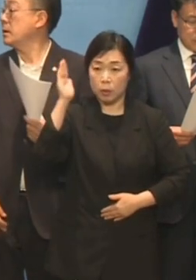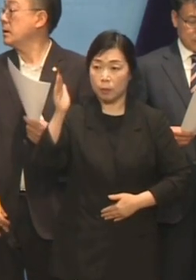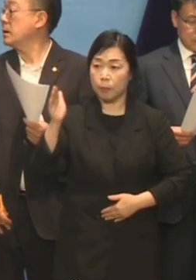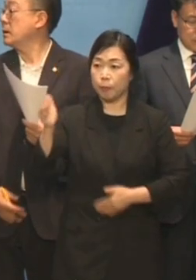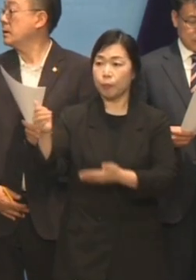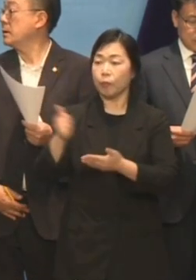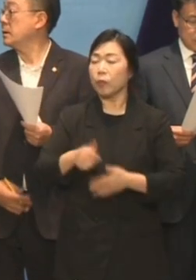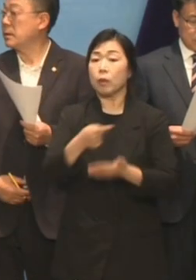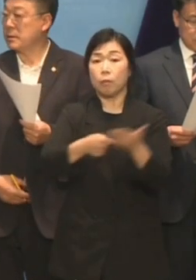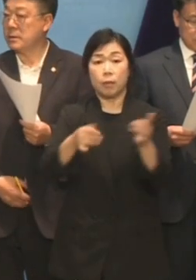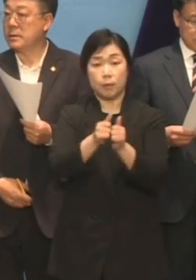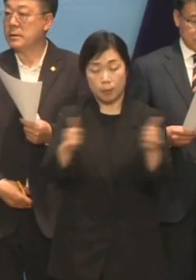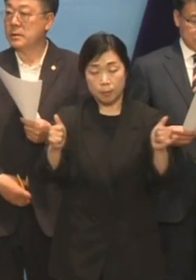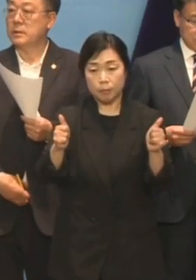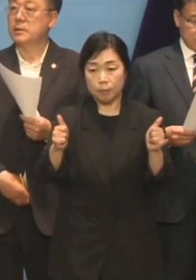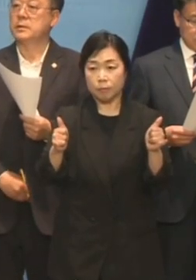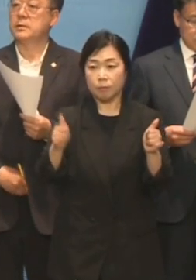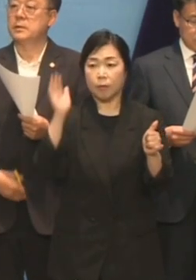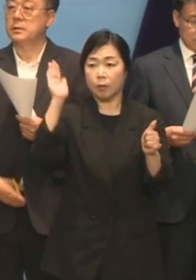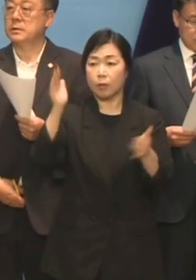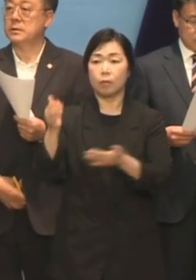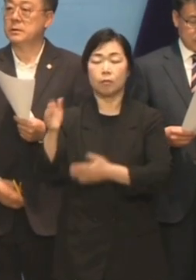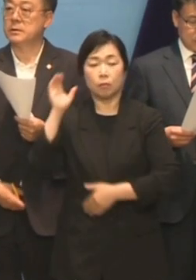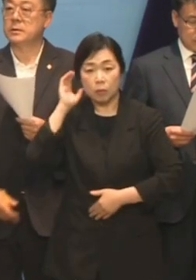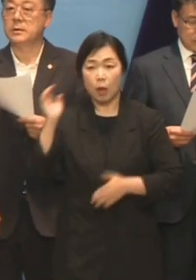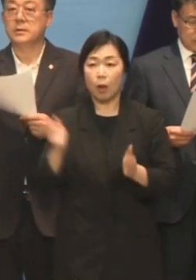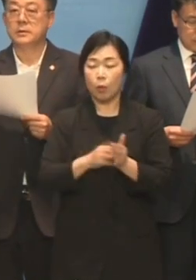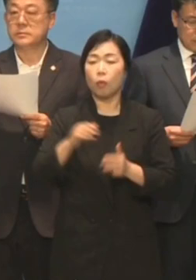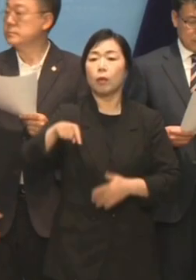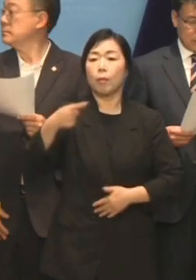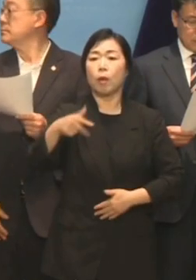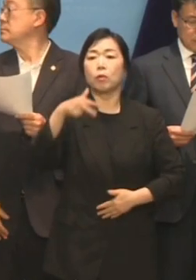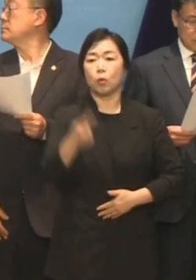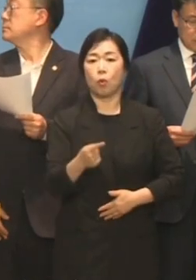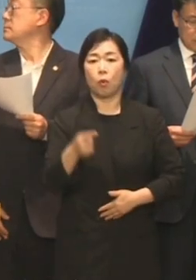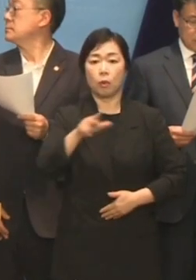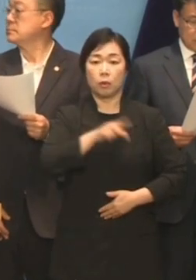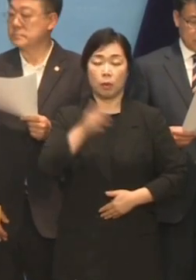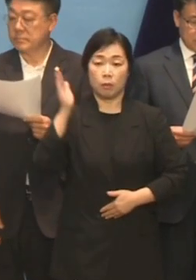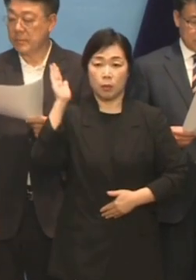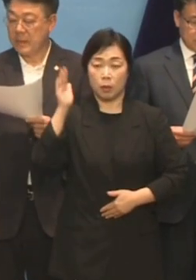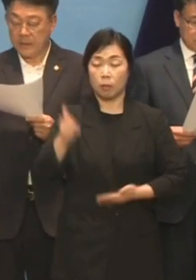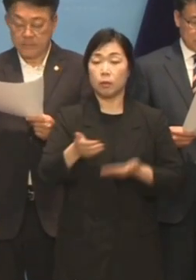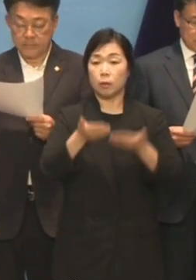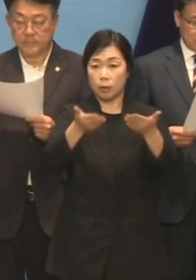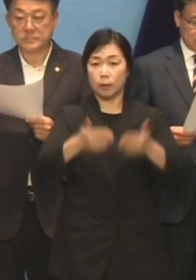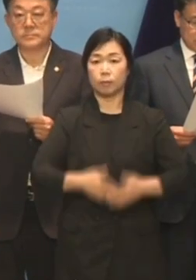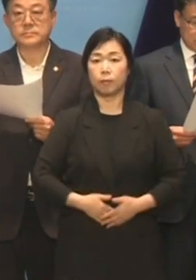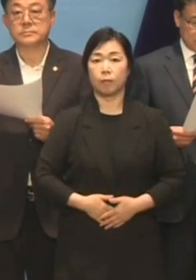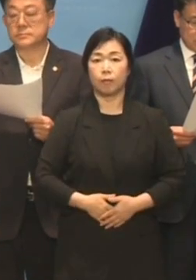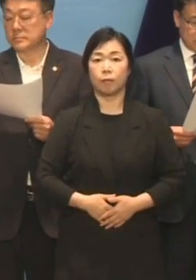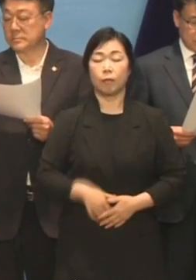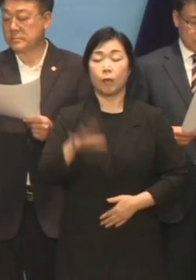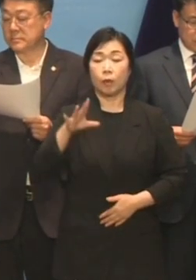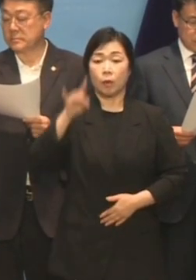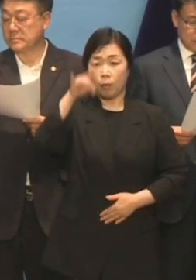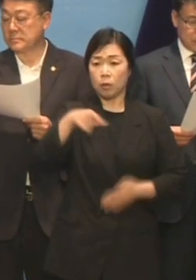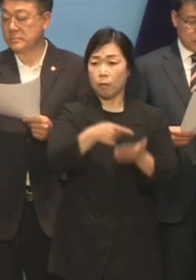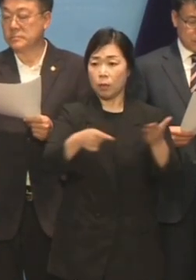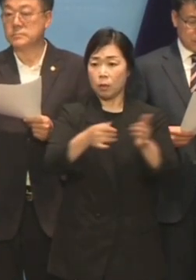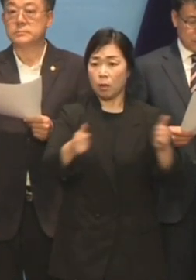말씀, 피해자분 말씀도 듣고 조호섭 의원님 말씀 좀 듣도록 하겠습니다. 제가 좀 정신이 없어서. 먼저